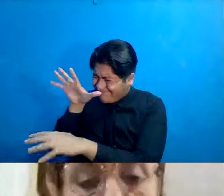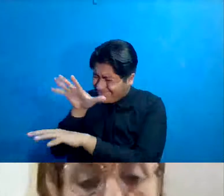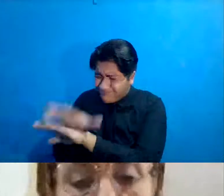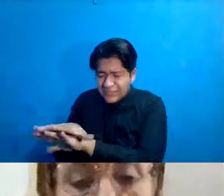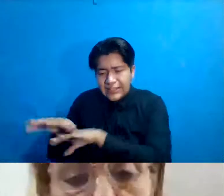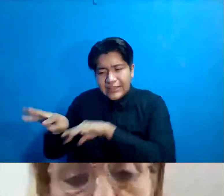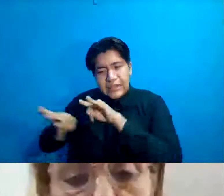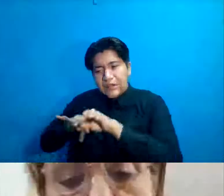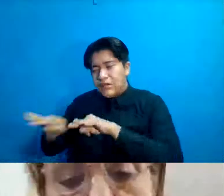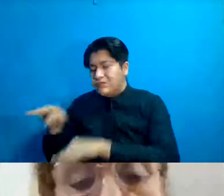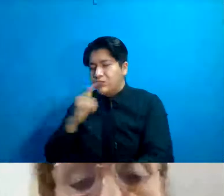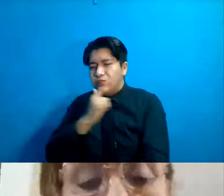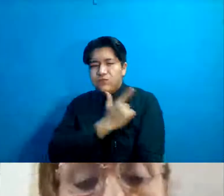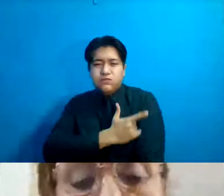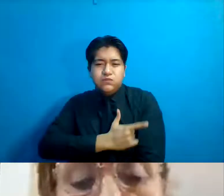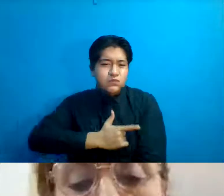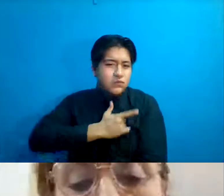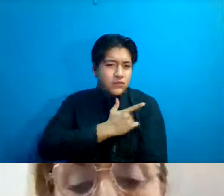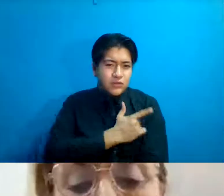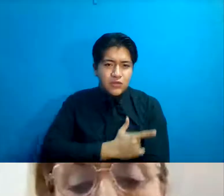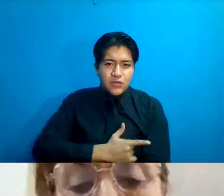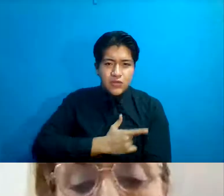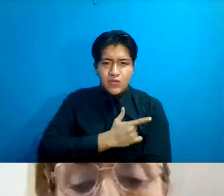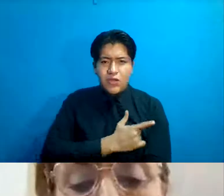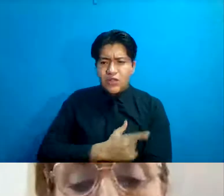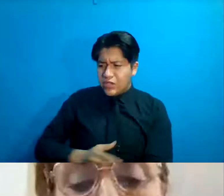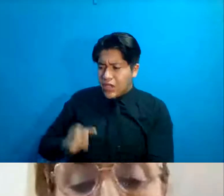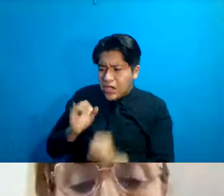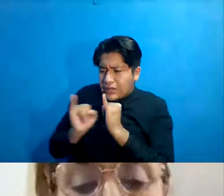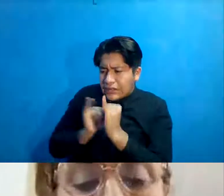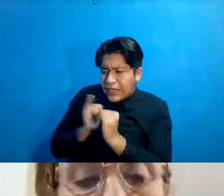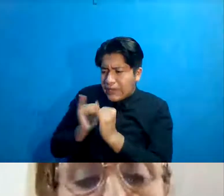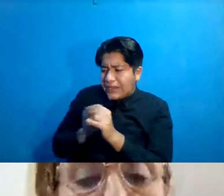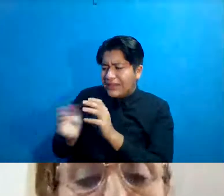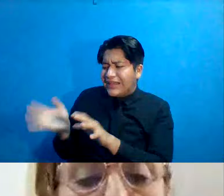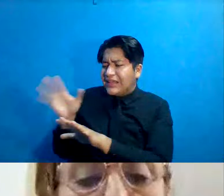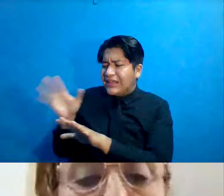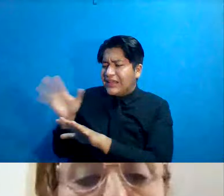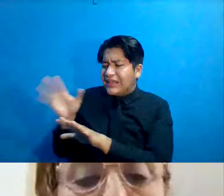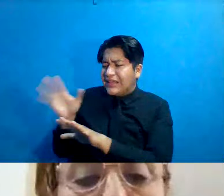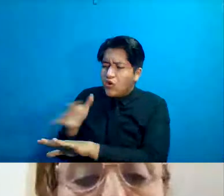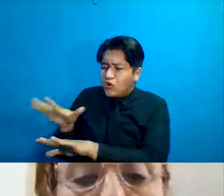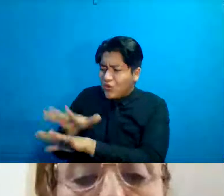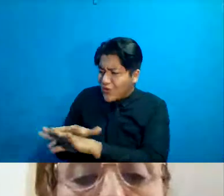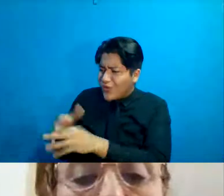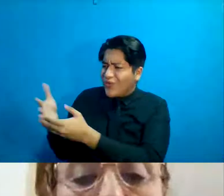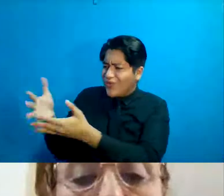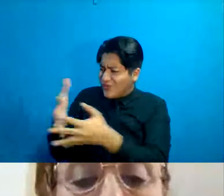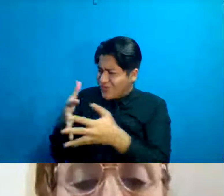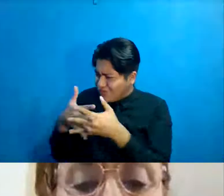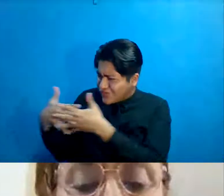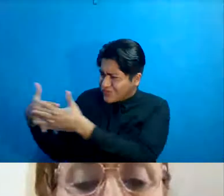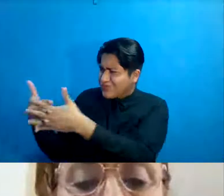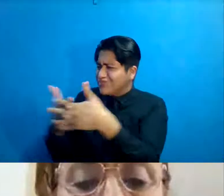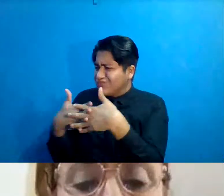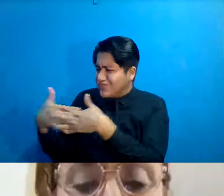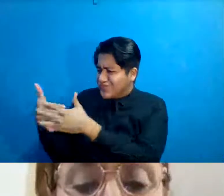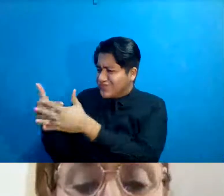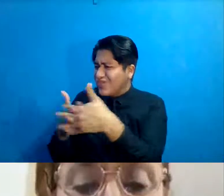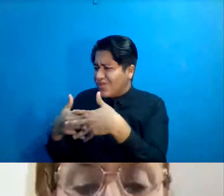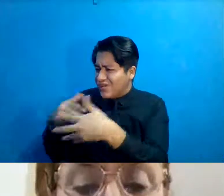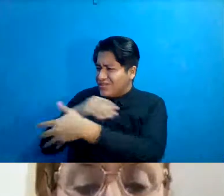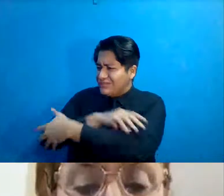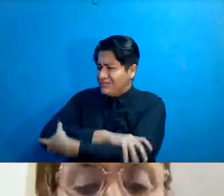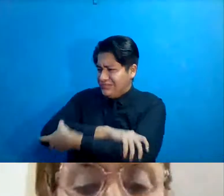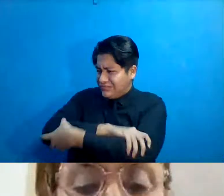por ejemplo, al menos los intérpretes trabajen siempre con sordos, que convivan con sordos. Eso es vital, eso es fundamental.